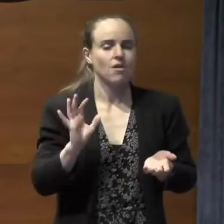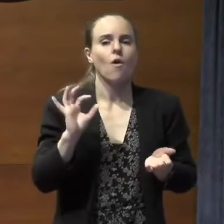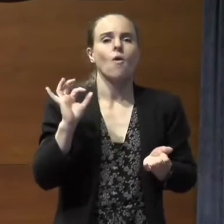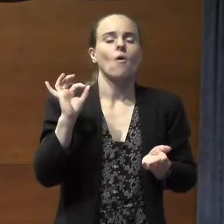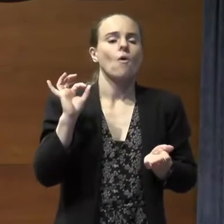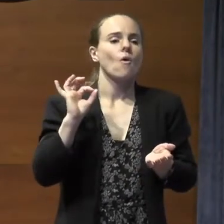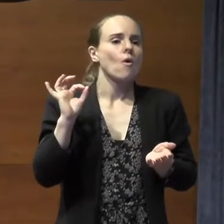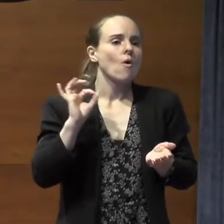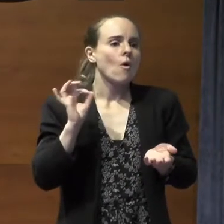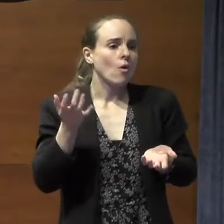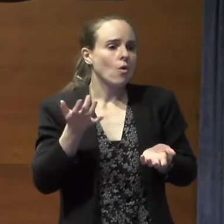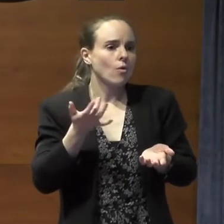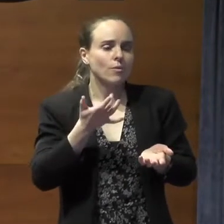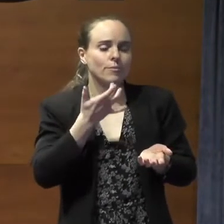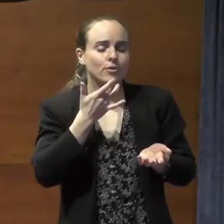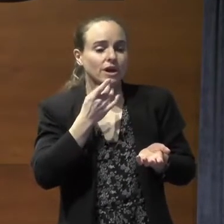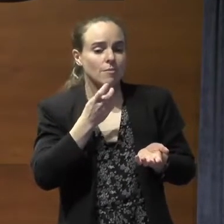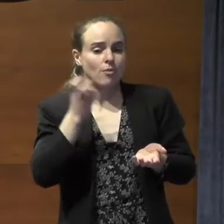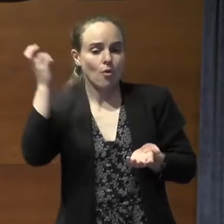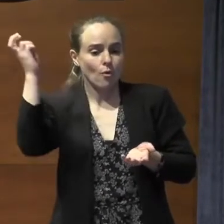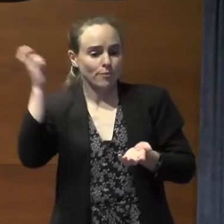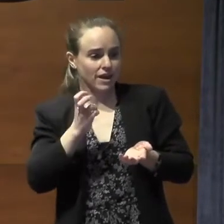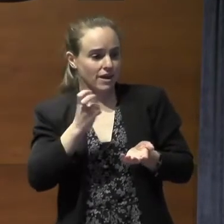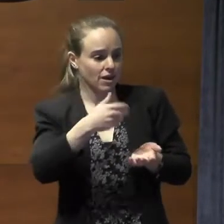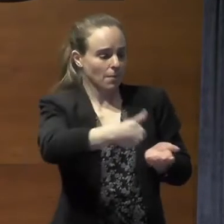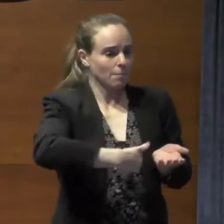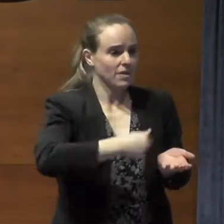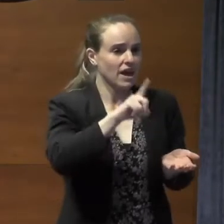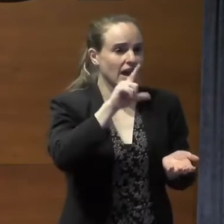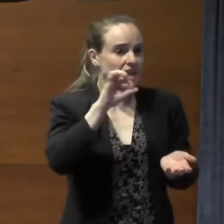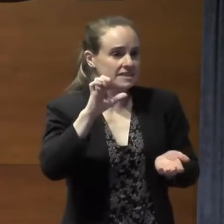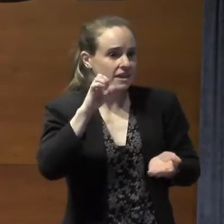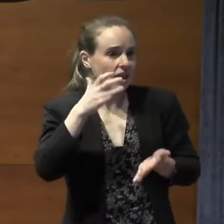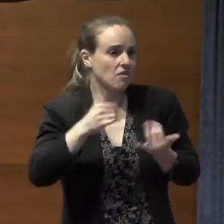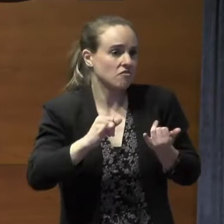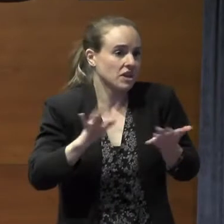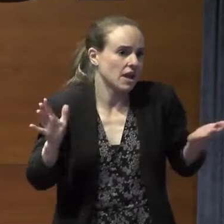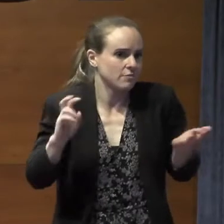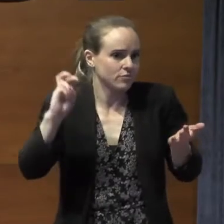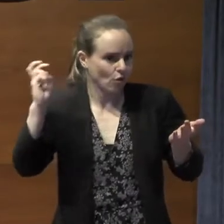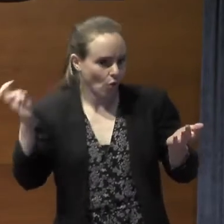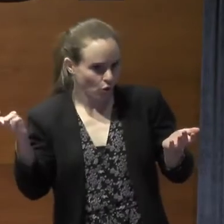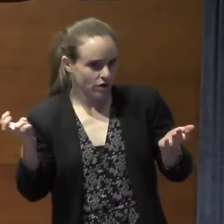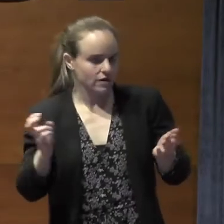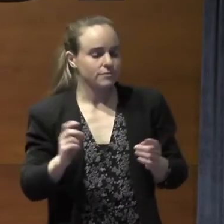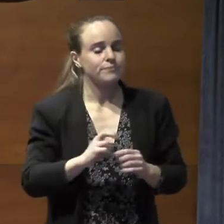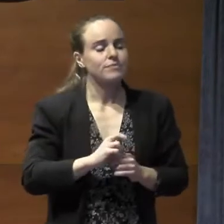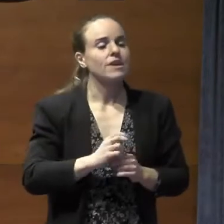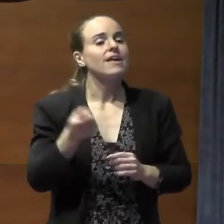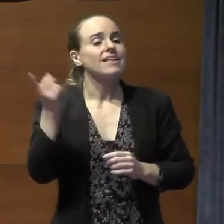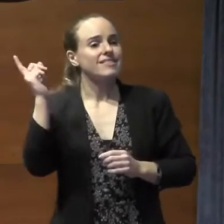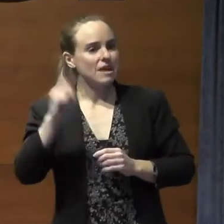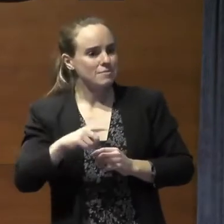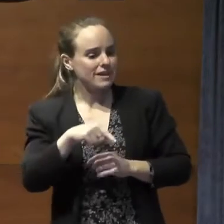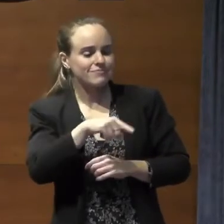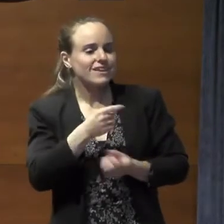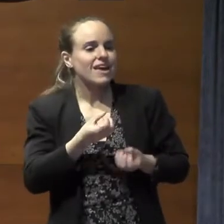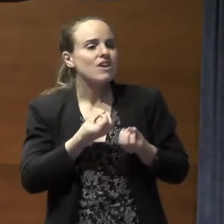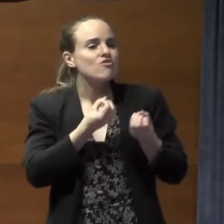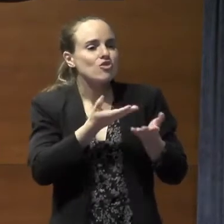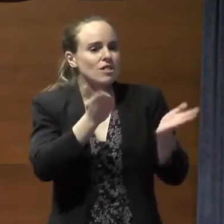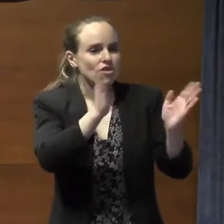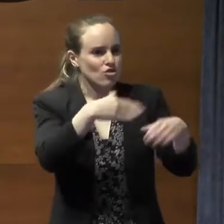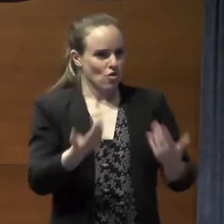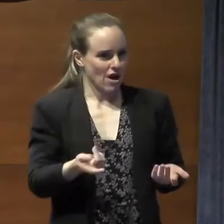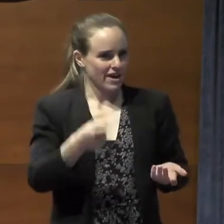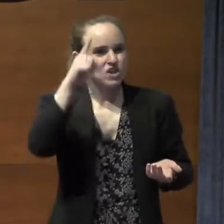la lengua de signos para la que se ha pactado el encuentro, o también la circunstancia de que carece de información